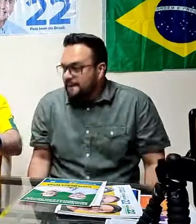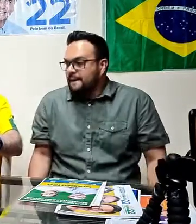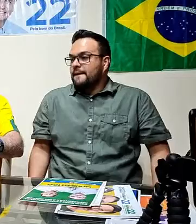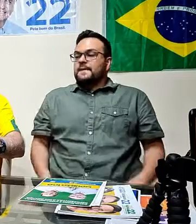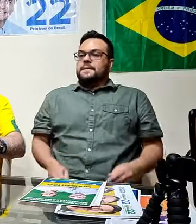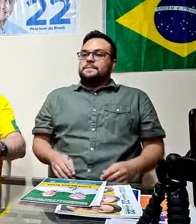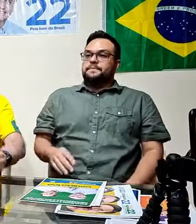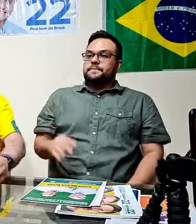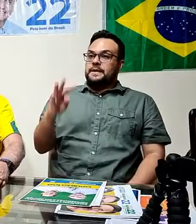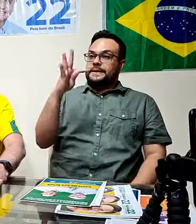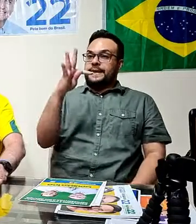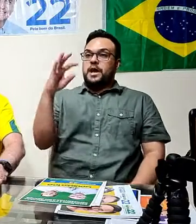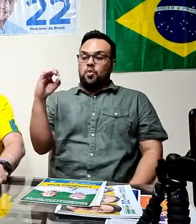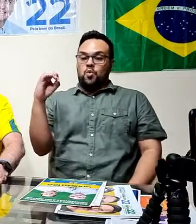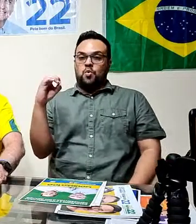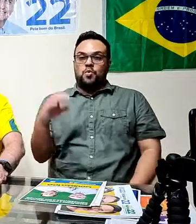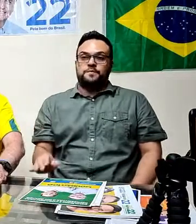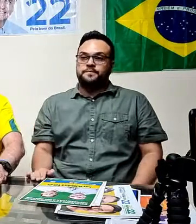Tocantins,